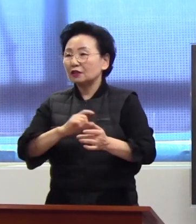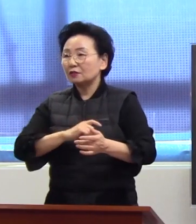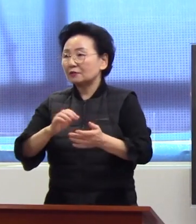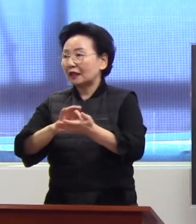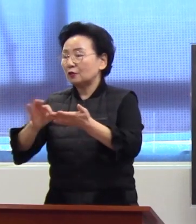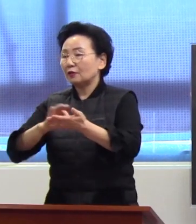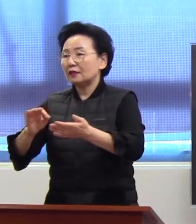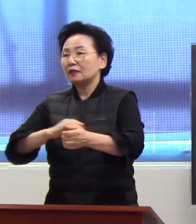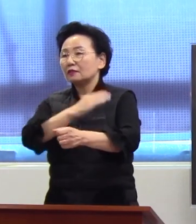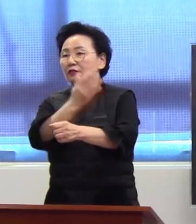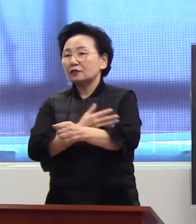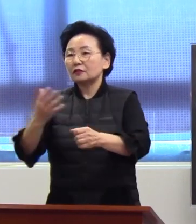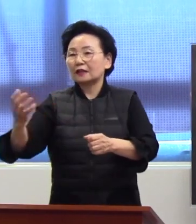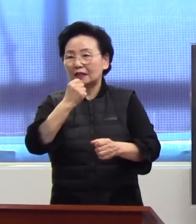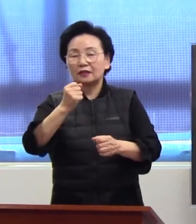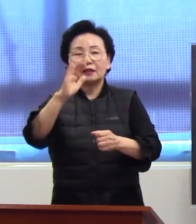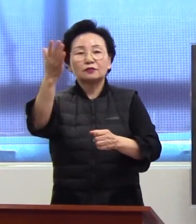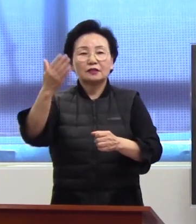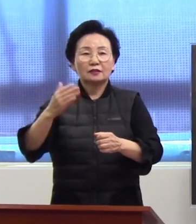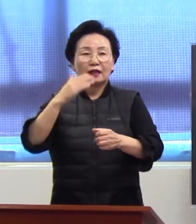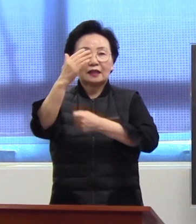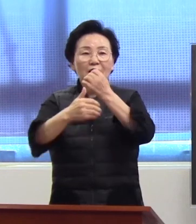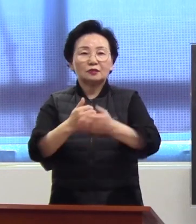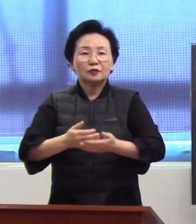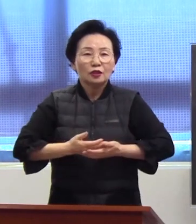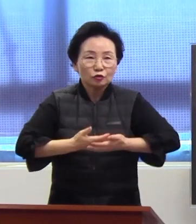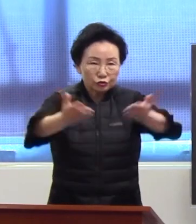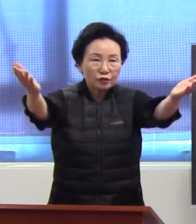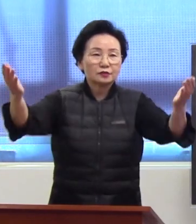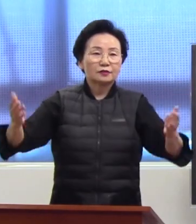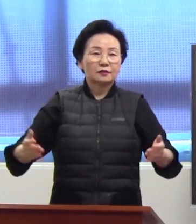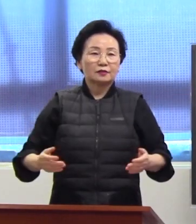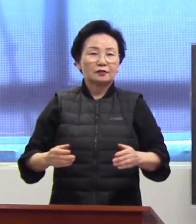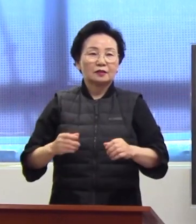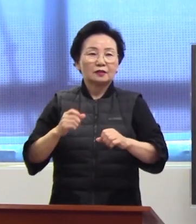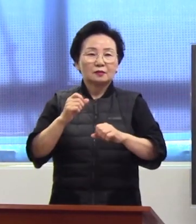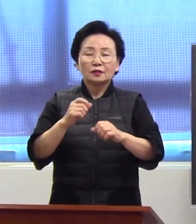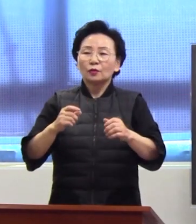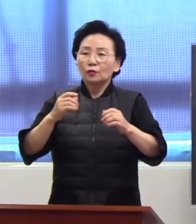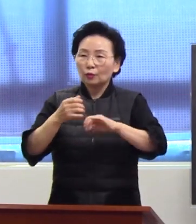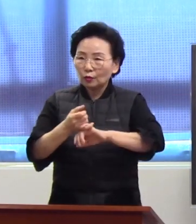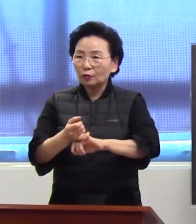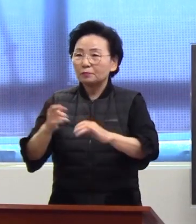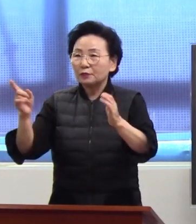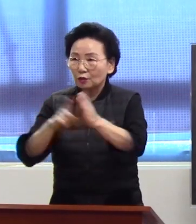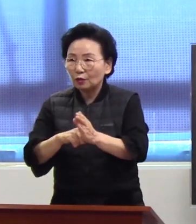이름 사용할 능력을 갖게 된 거예요. 하나님이 주셨어요. 꼭